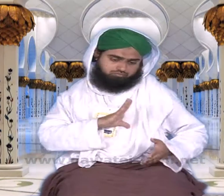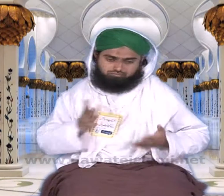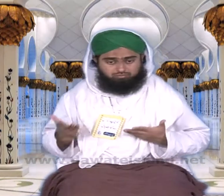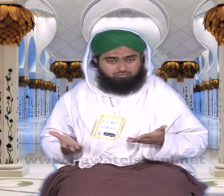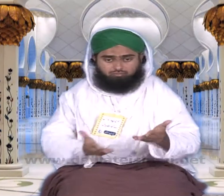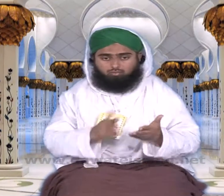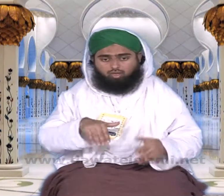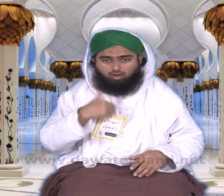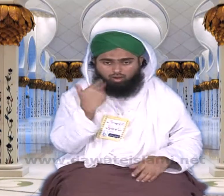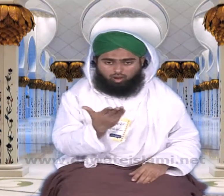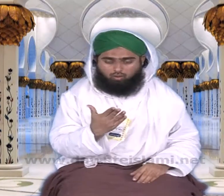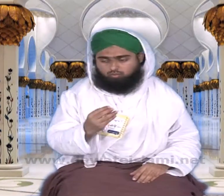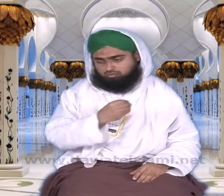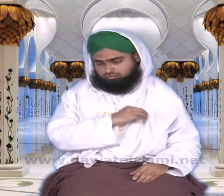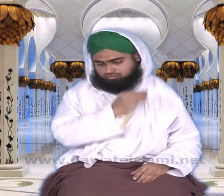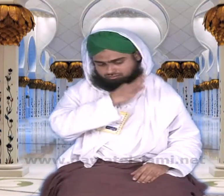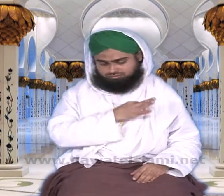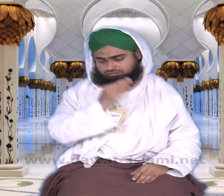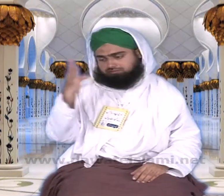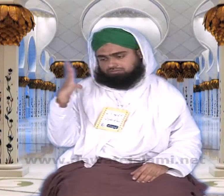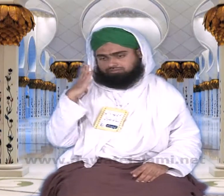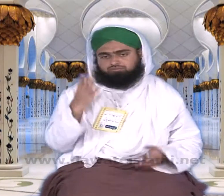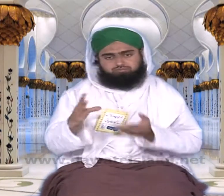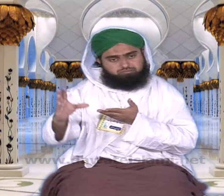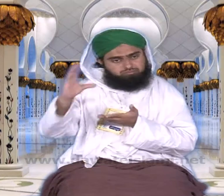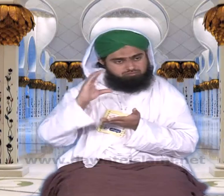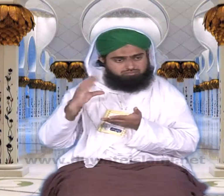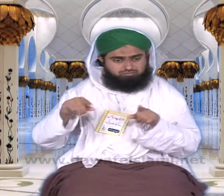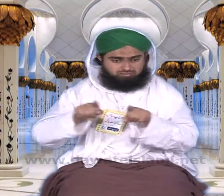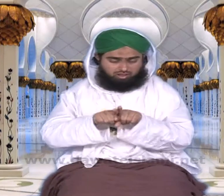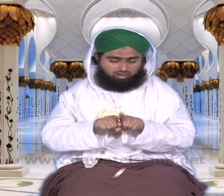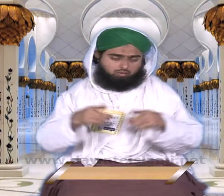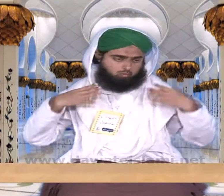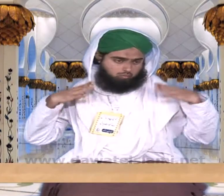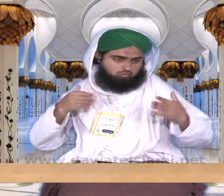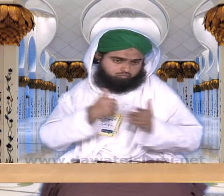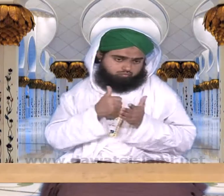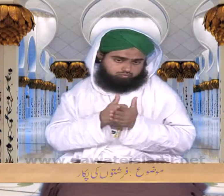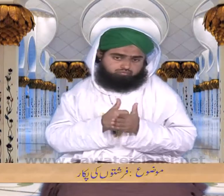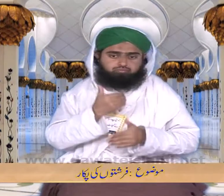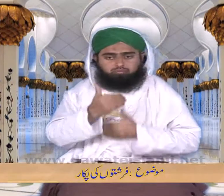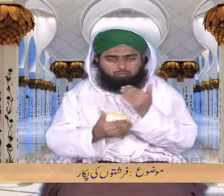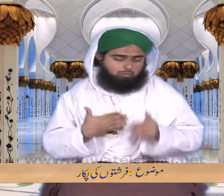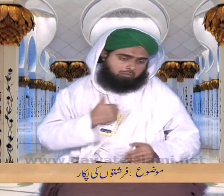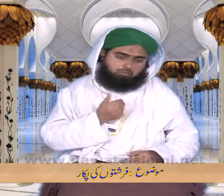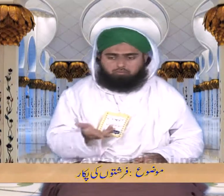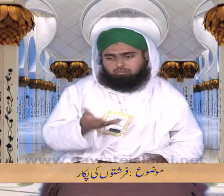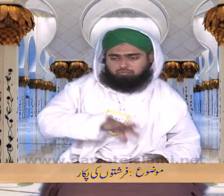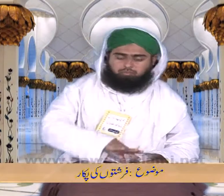سمجھ اچھے عمل کر لے اور نیک عمل کا توشہ اپنے لئے تیار کر لے اور